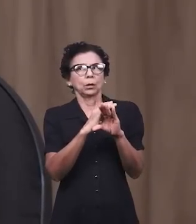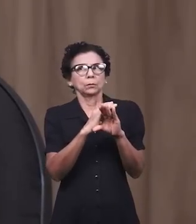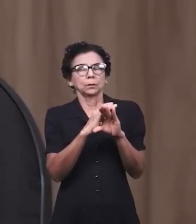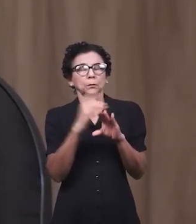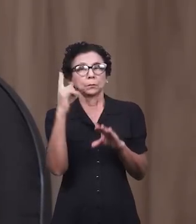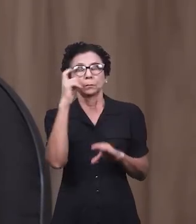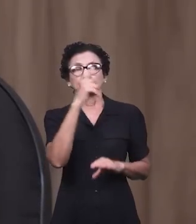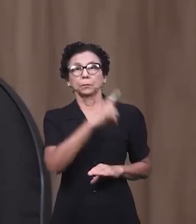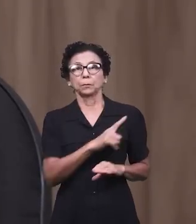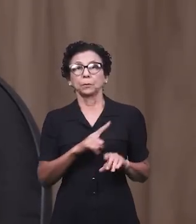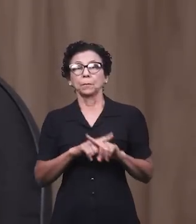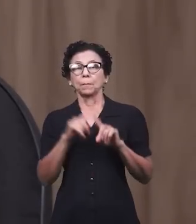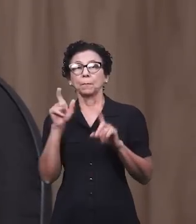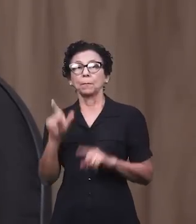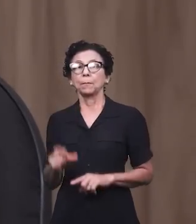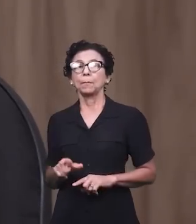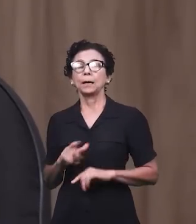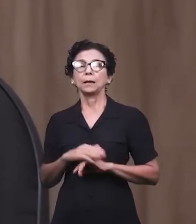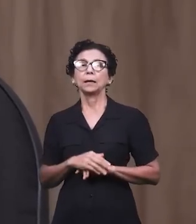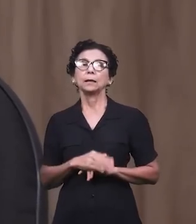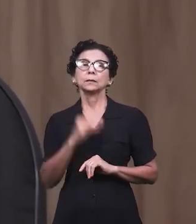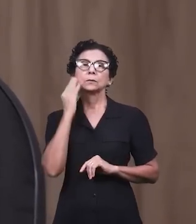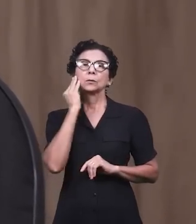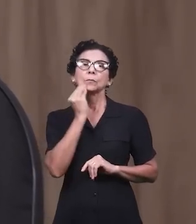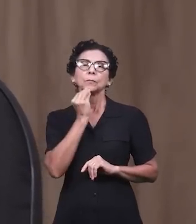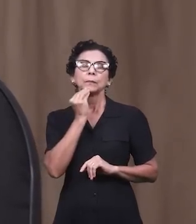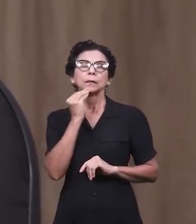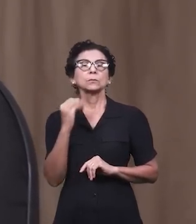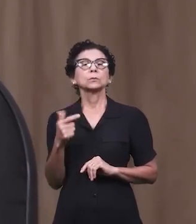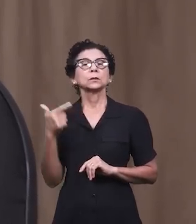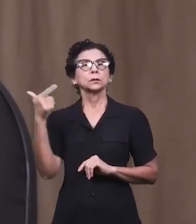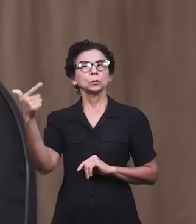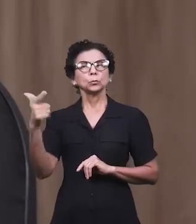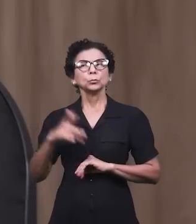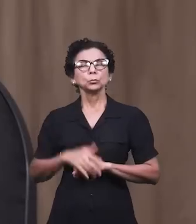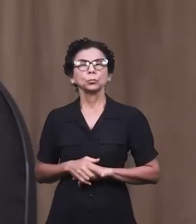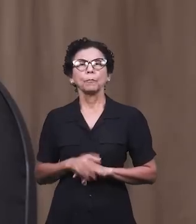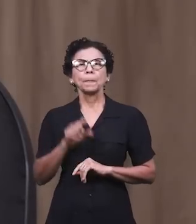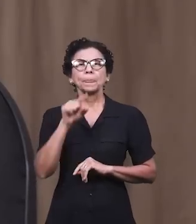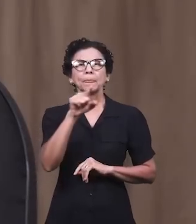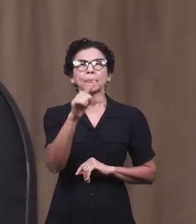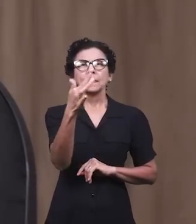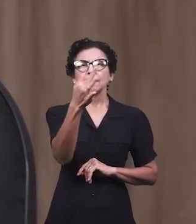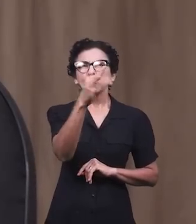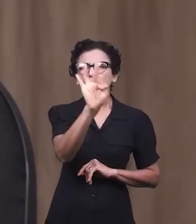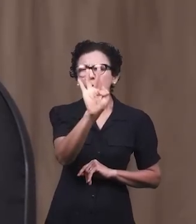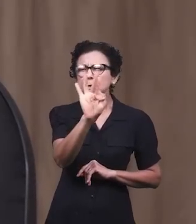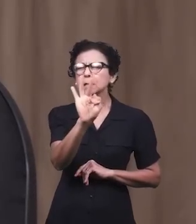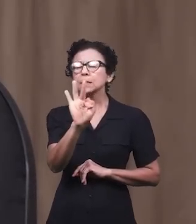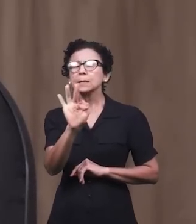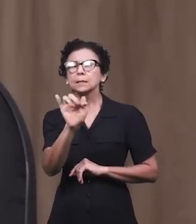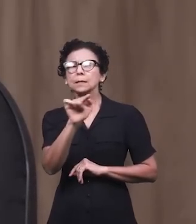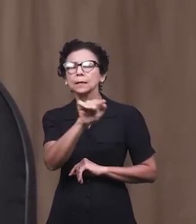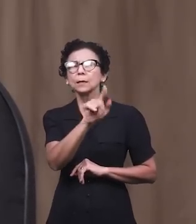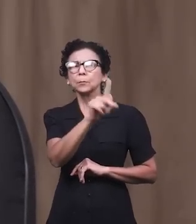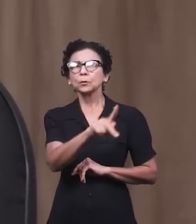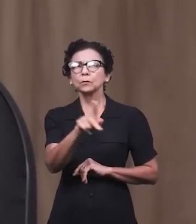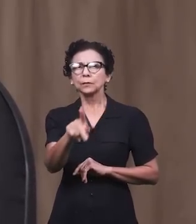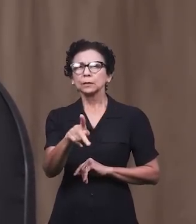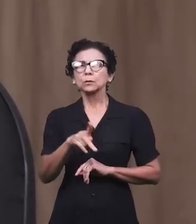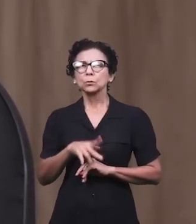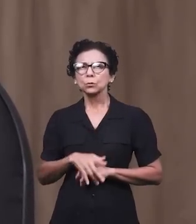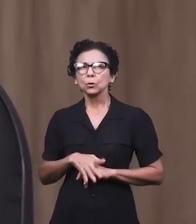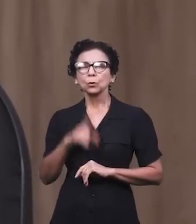Dom Pedro II trouxe da França, né, lá da Europa, um professor surdo,